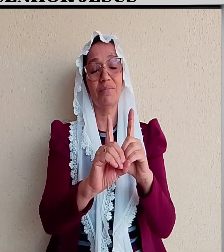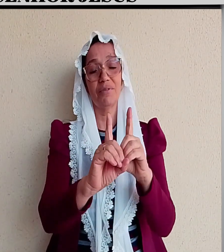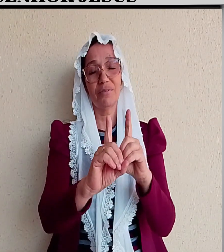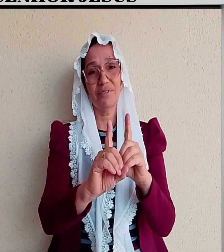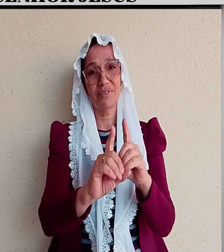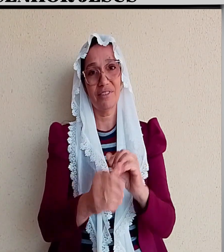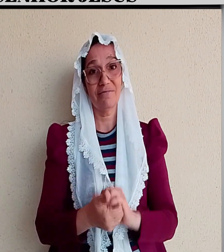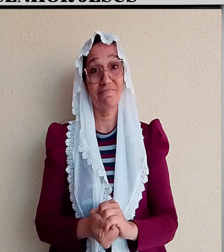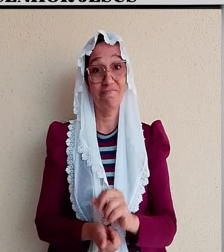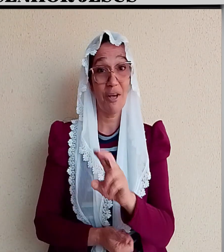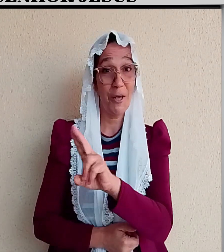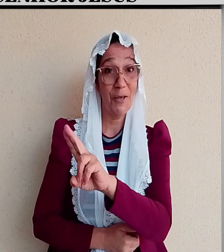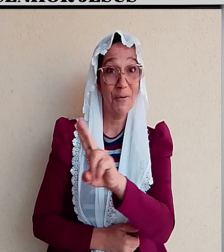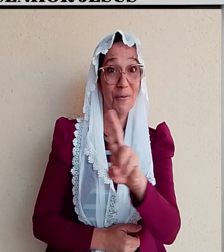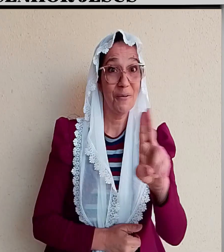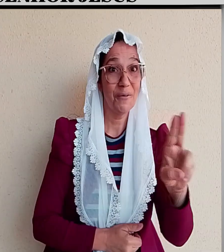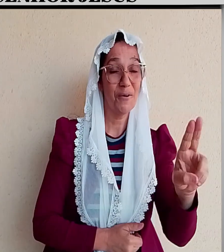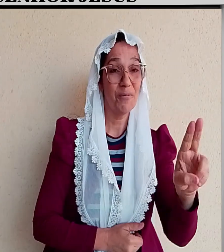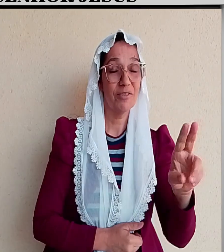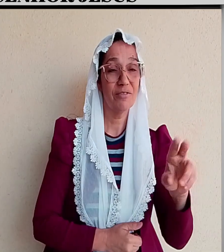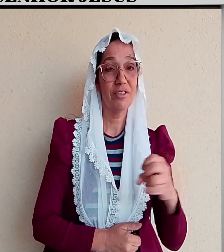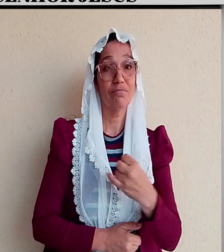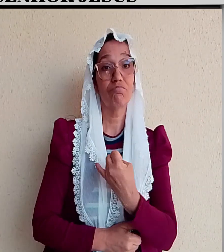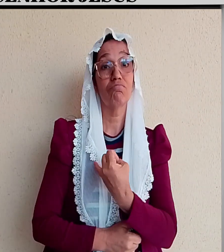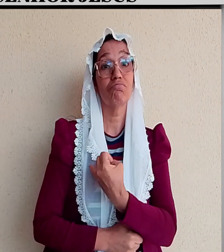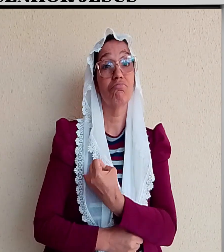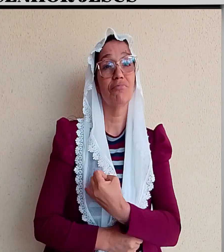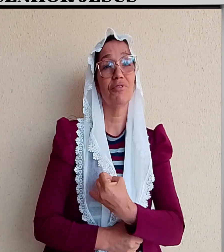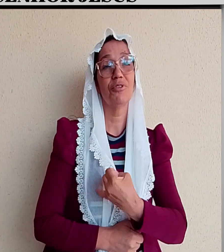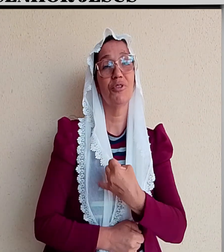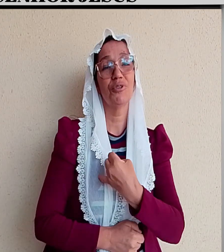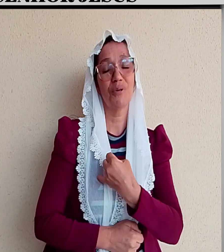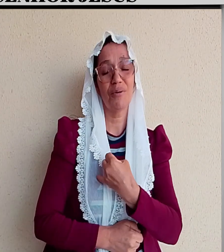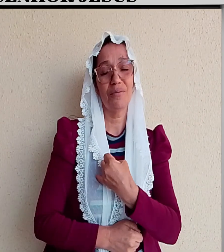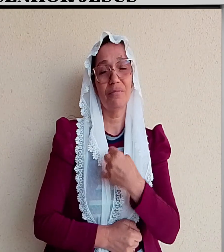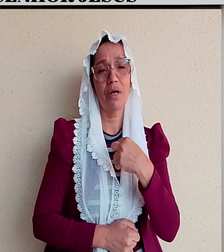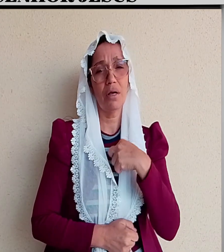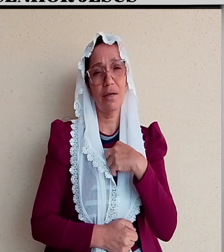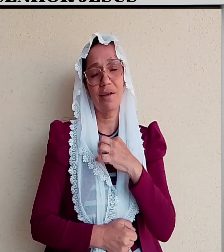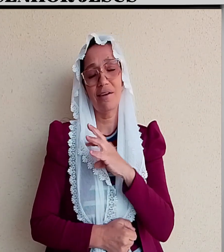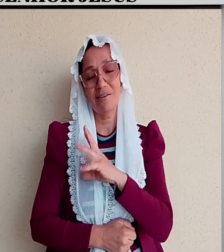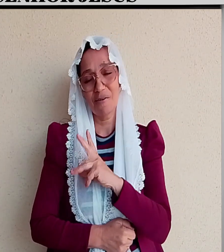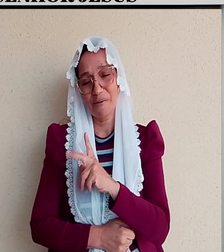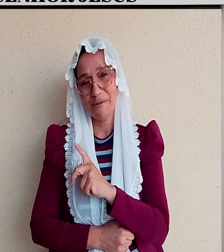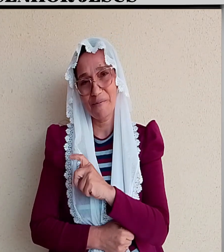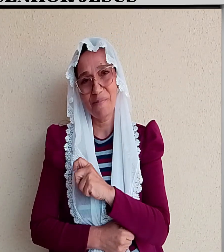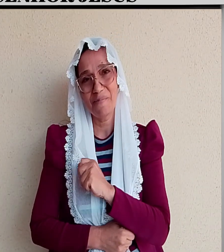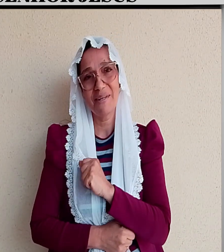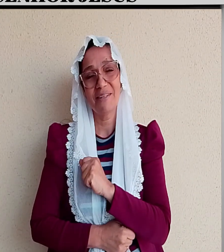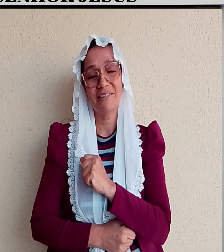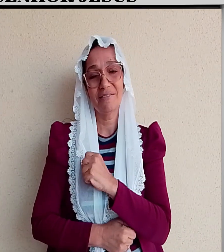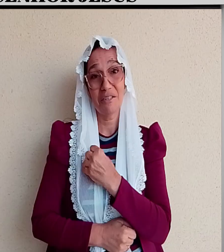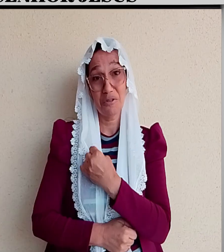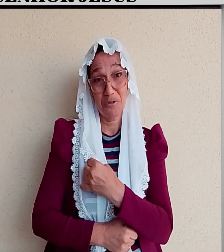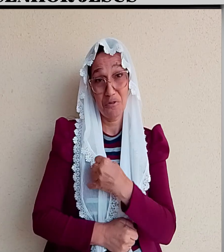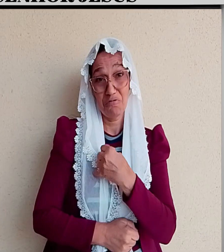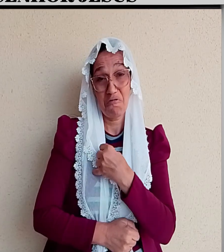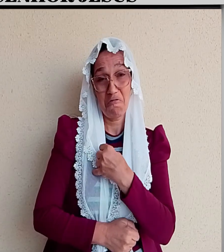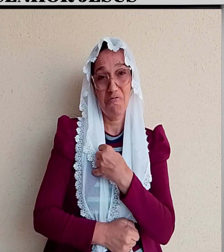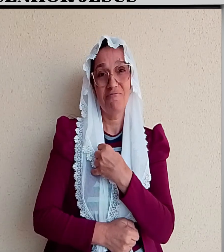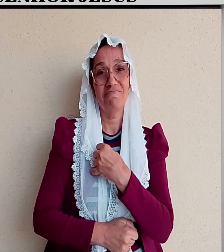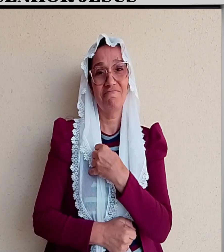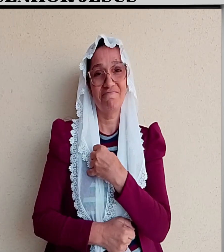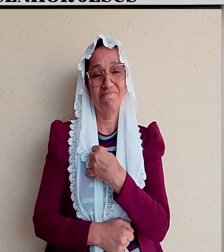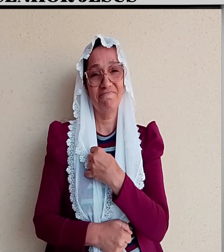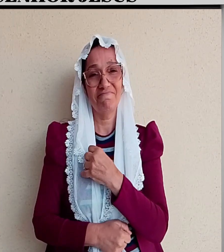de mim. Glória a Jesus. Era aquele que deitava no meu peito, era aquele que chorava e as suas lágrimas escorriam na minha camisa. Glória a Jesus